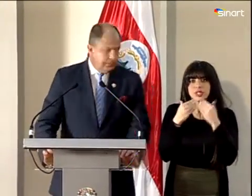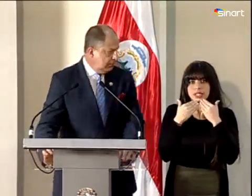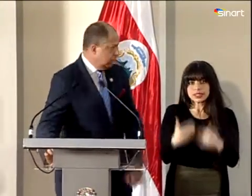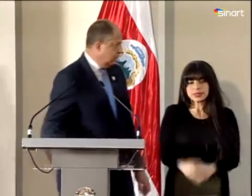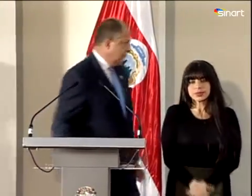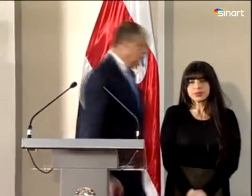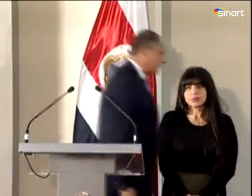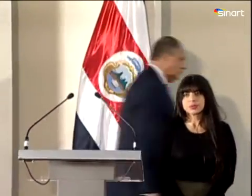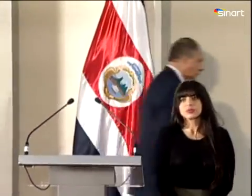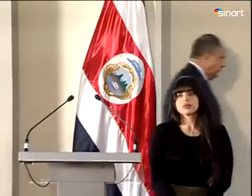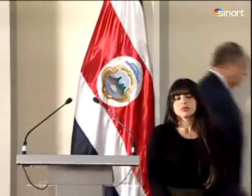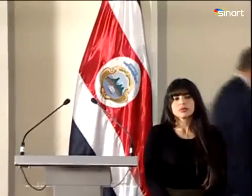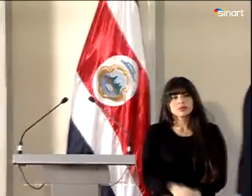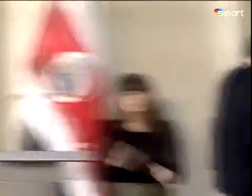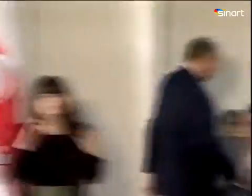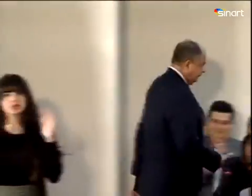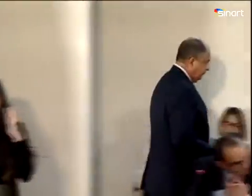gracias.